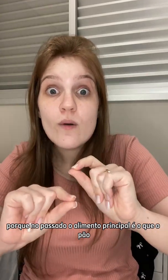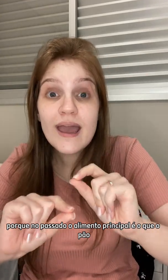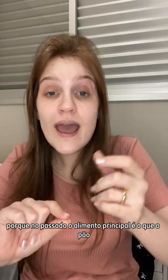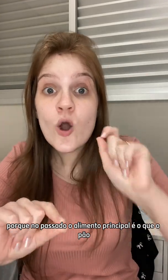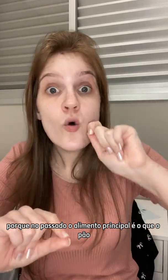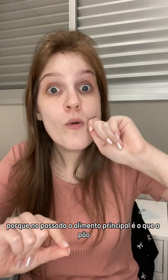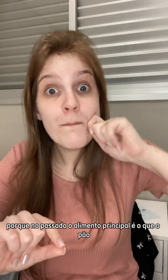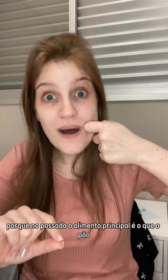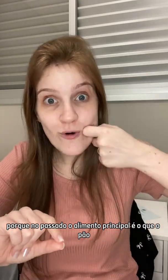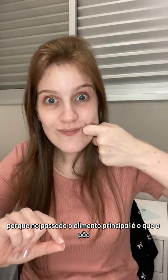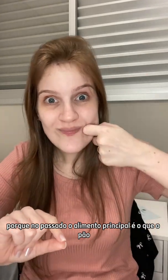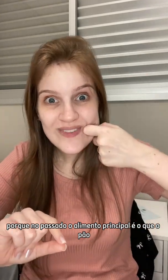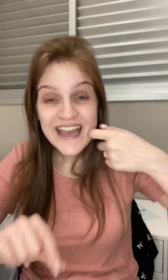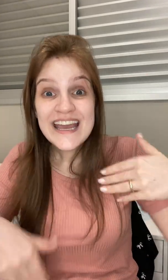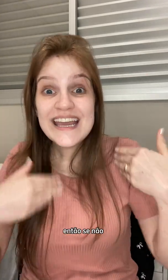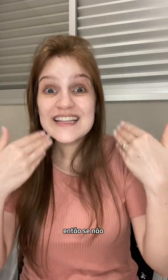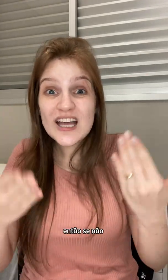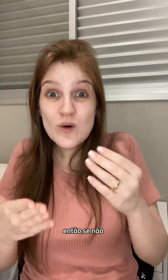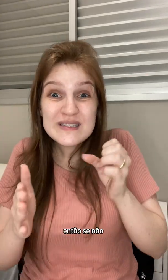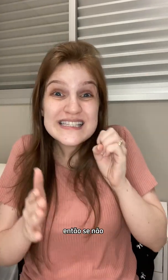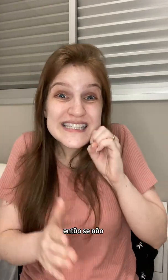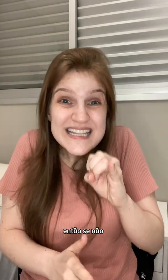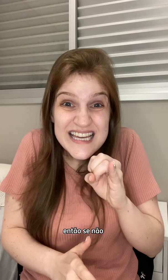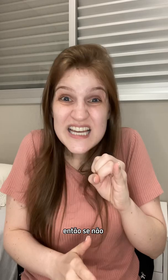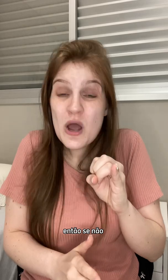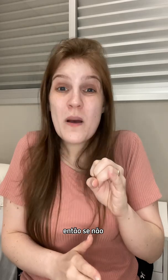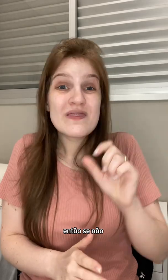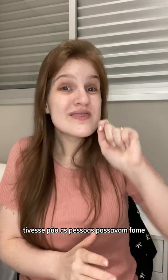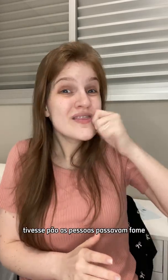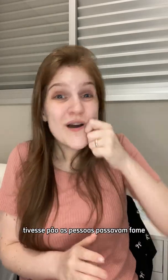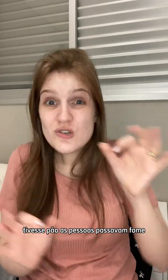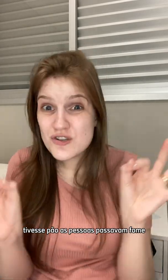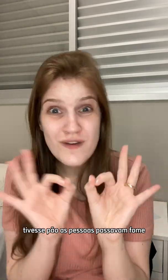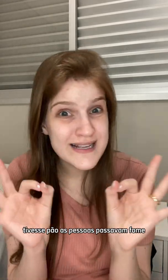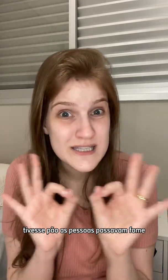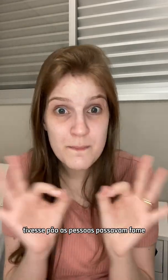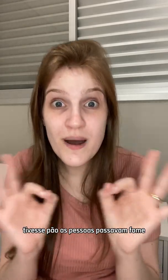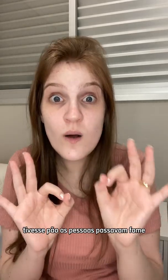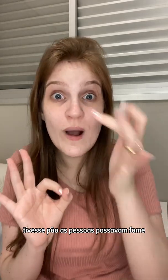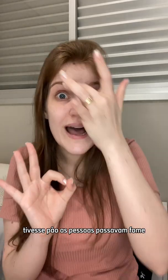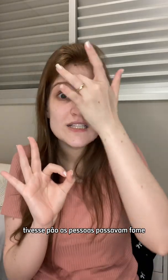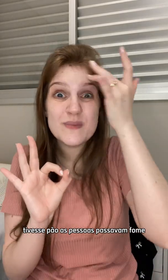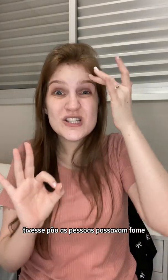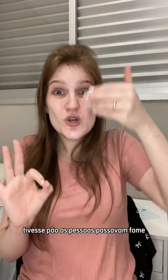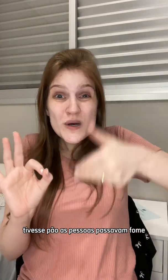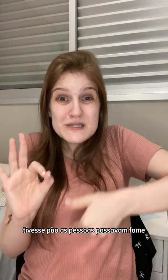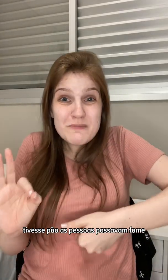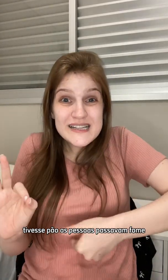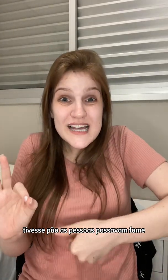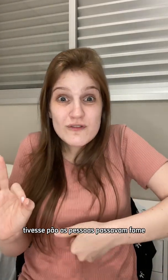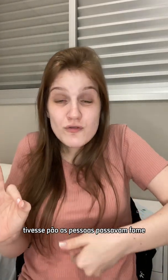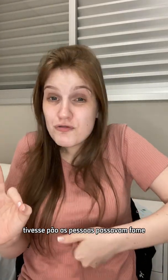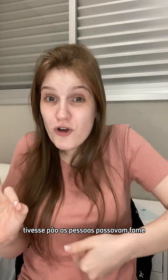quê? O pão. Então, se não tivesse pão, as pessoas passavam